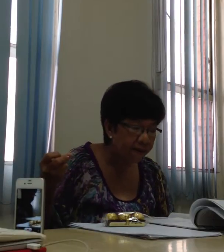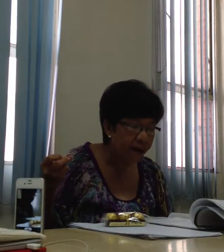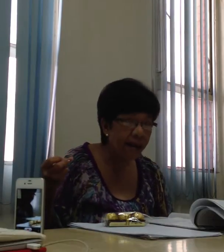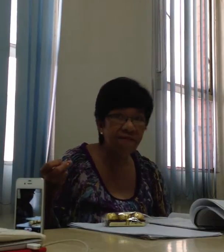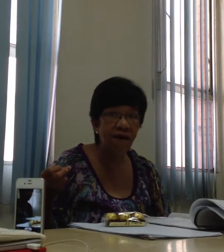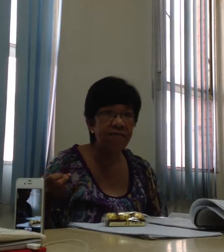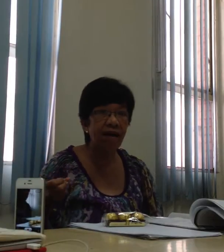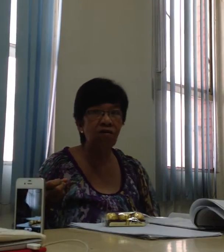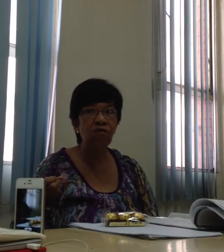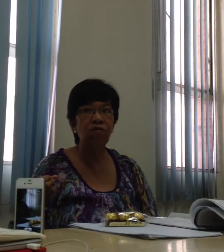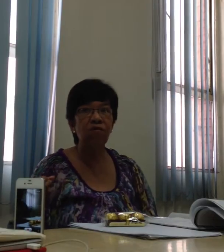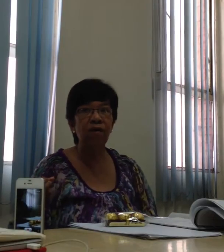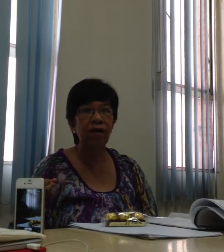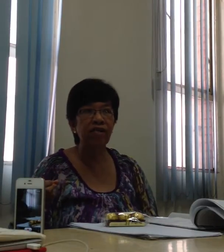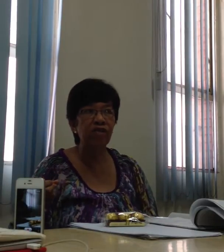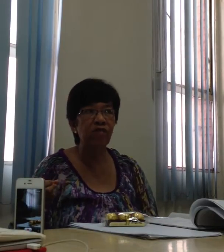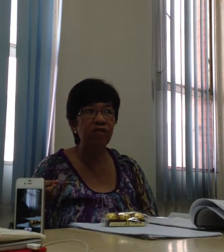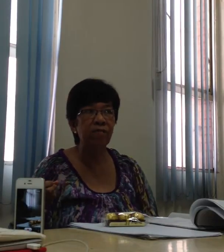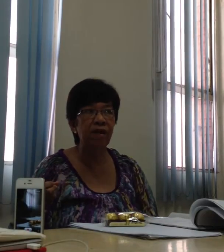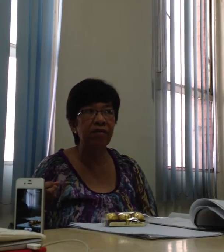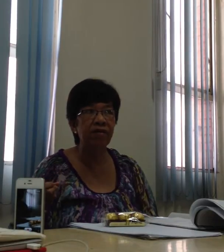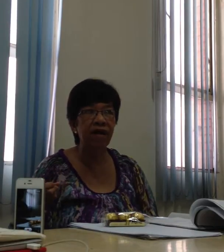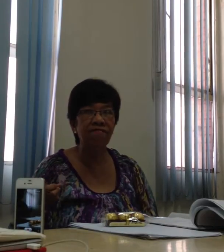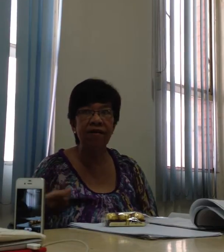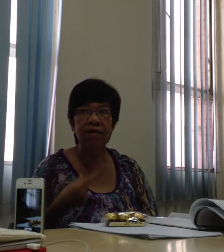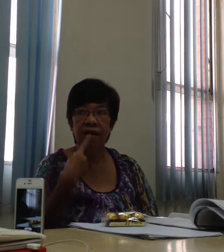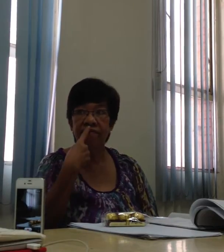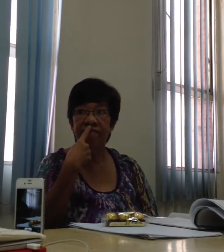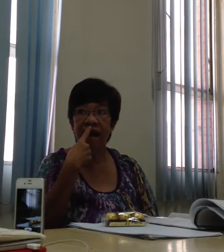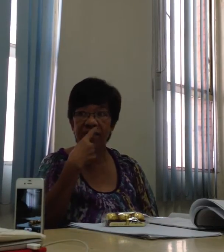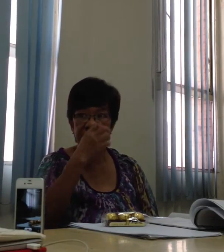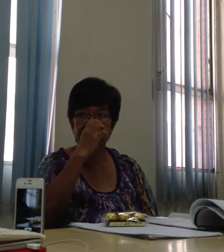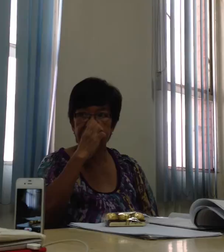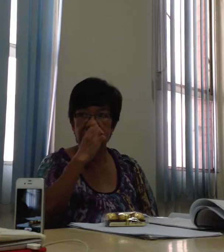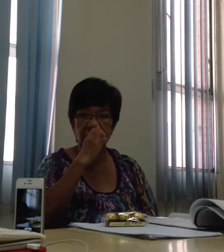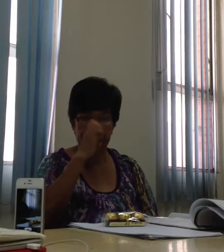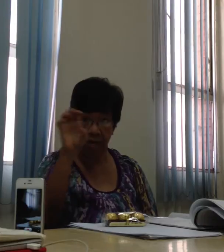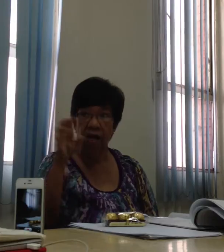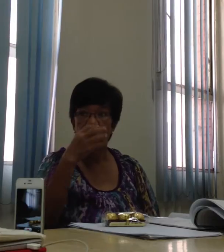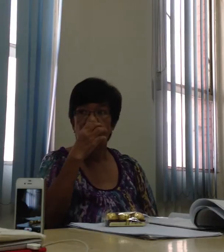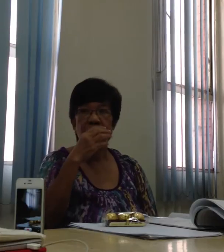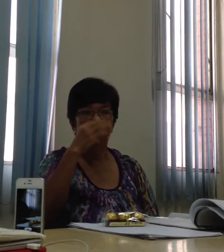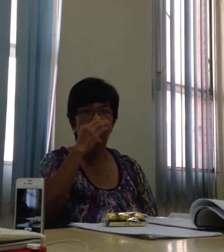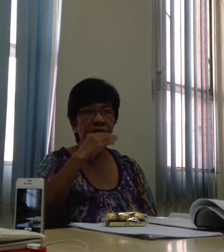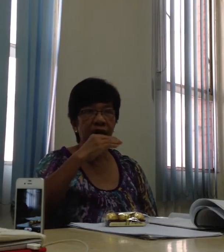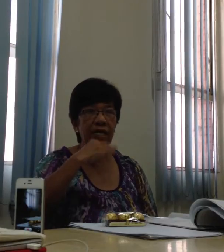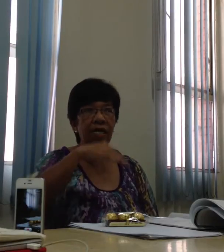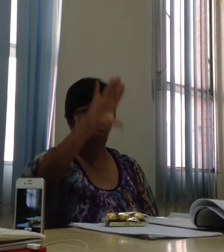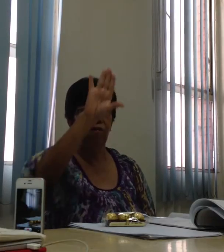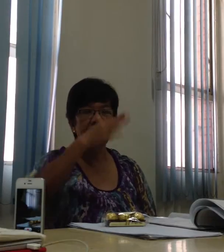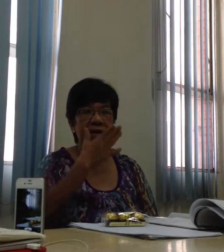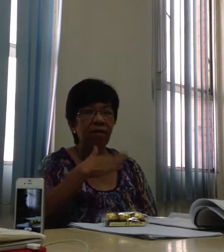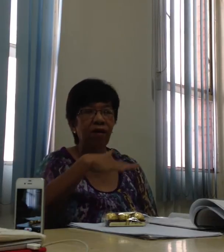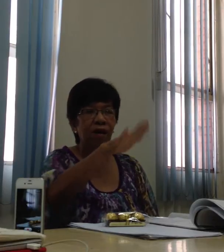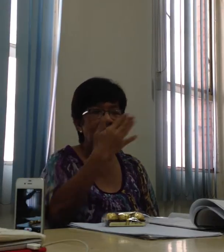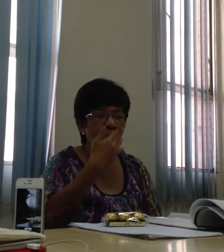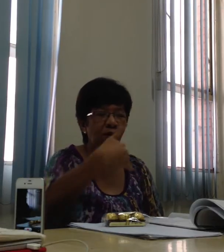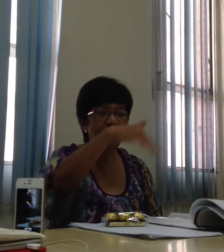Okay. Elephant, ano yung distinguishing mark ng elephant? Yung datas. Yung sa kanita, ganun lang. Ganun lang.